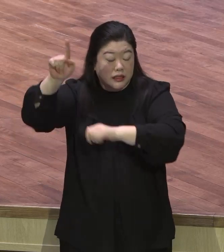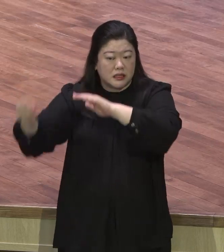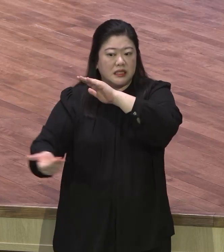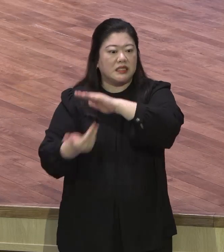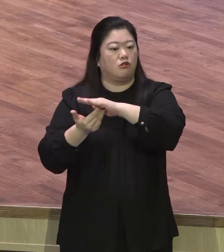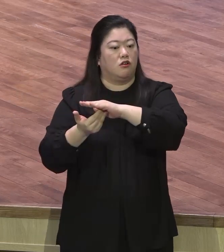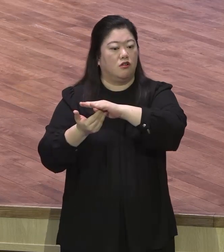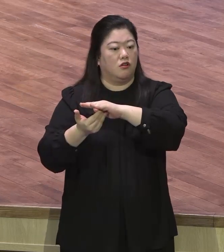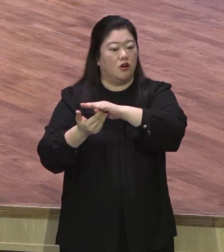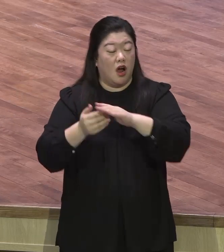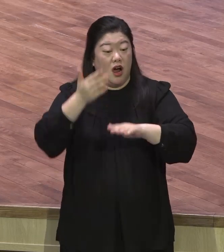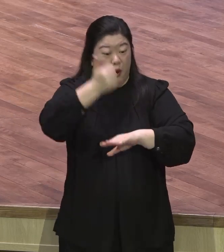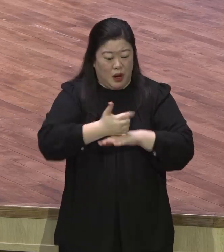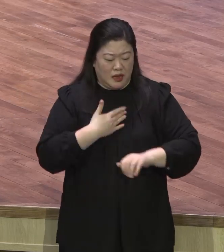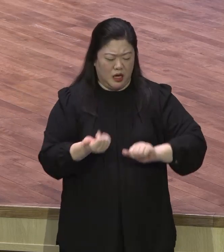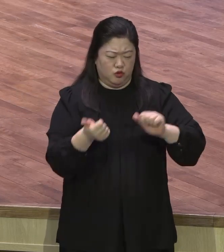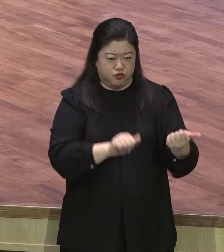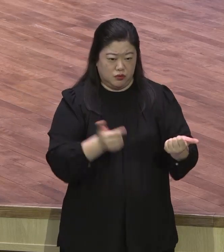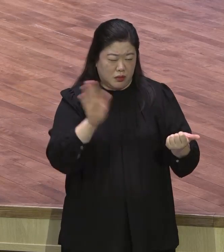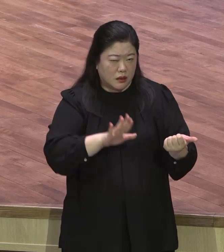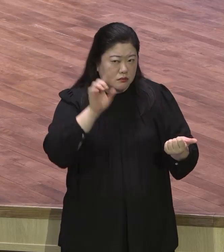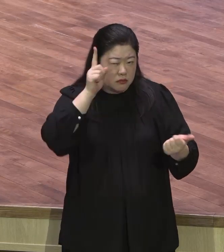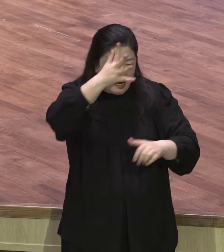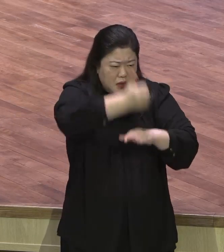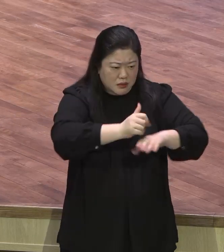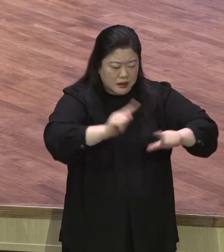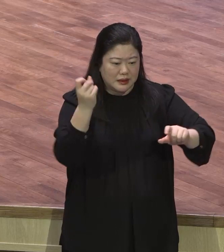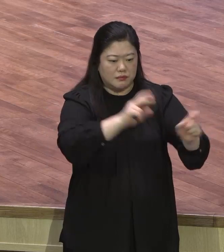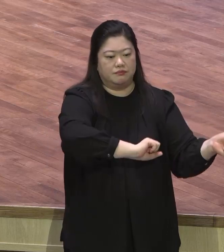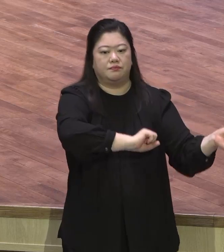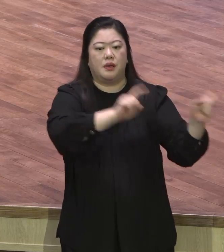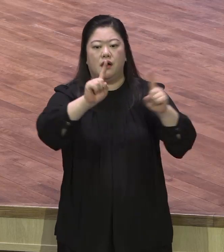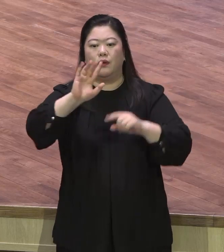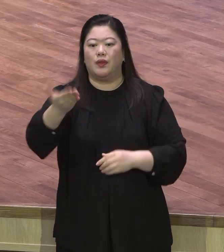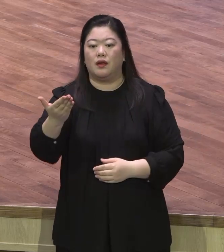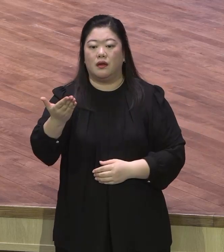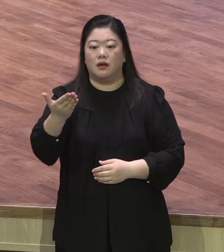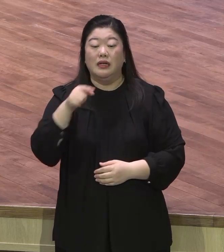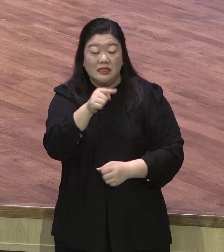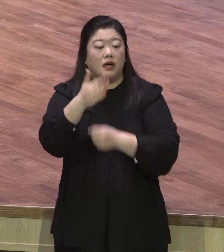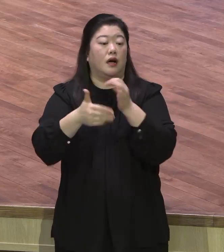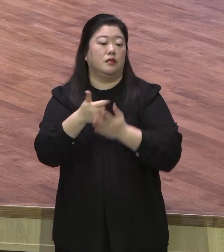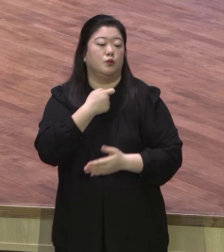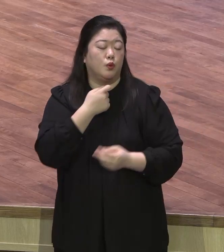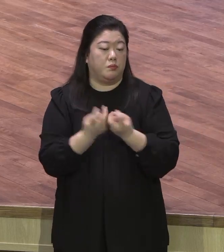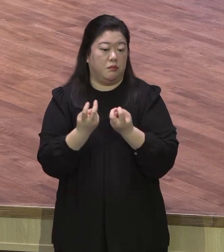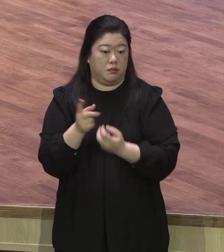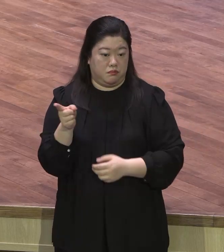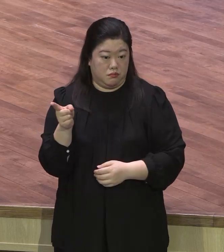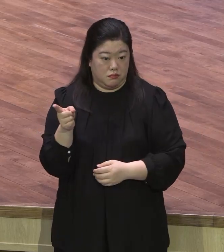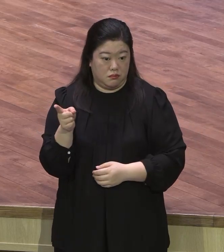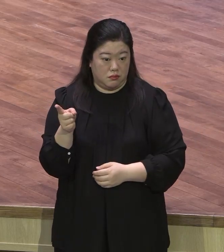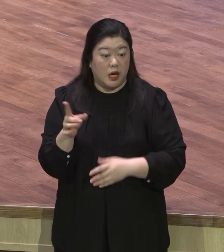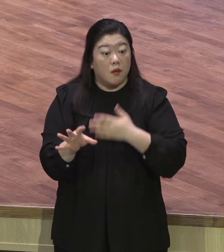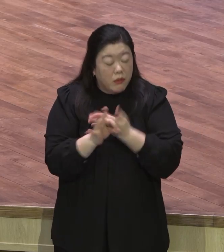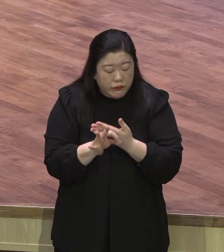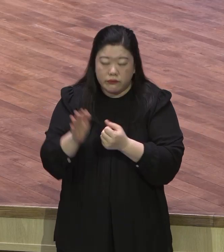살리는 이것이니라 하나님의 뜻 예수님 하신 일 우리가 할 일도 뭐냐 한영혼 살리는 거예요